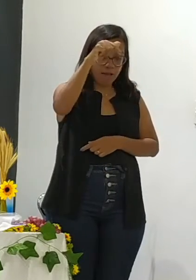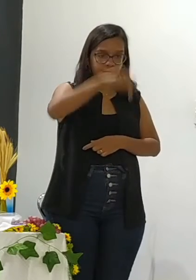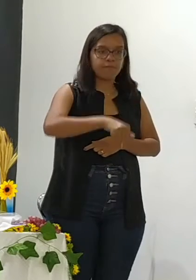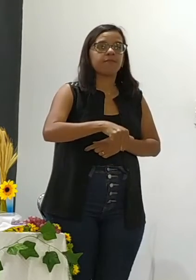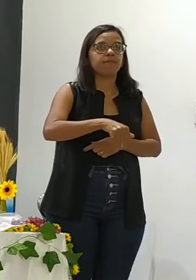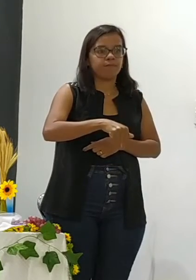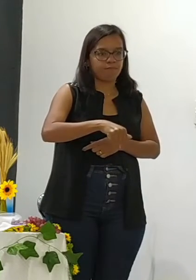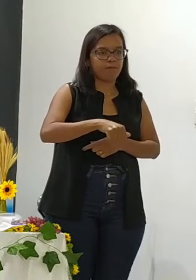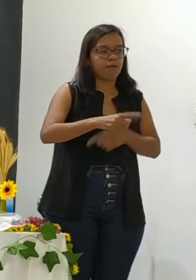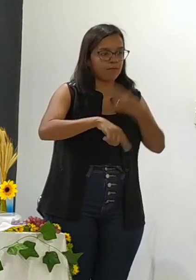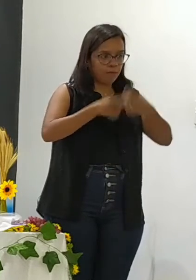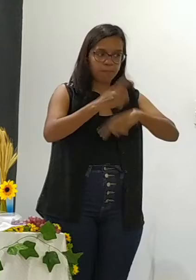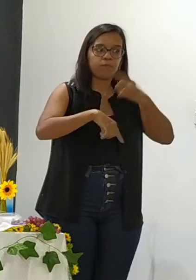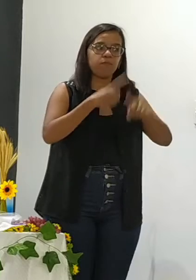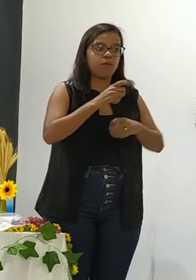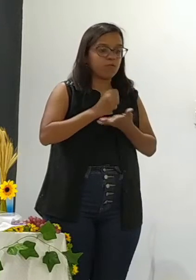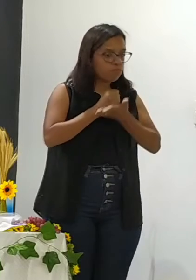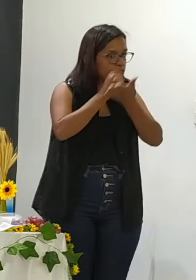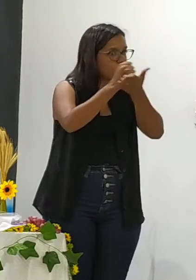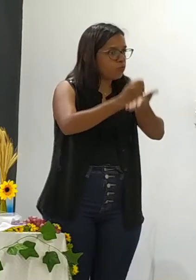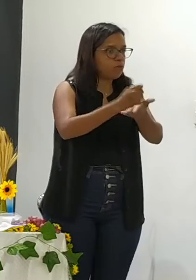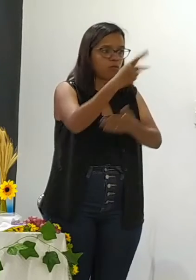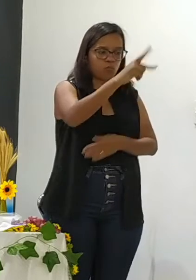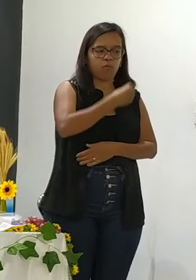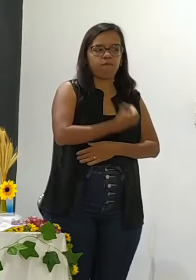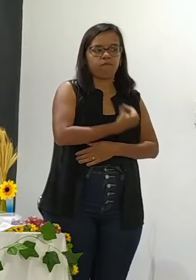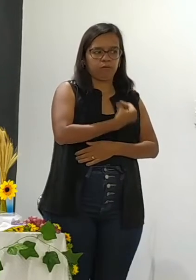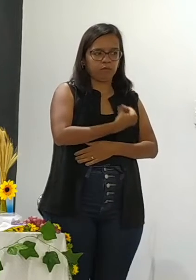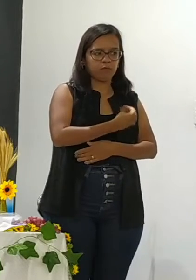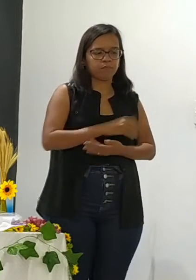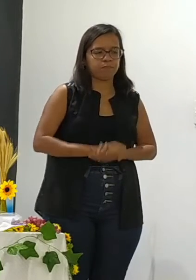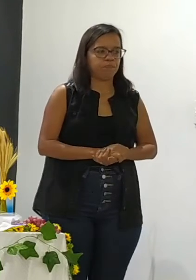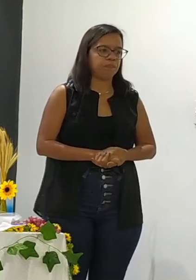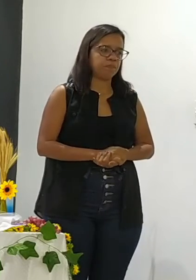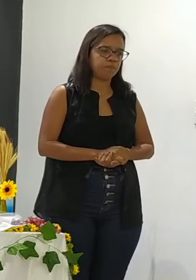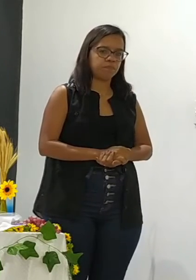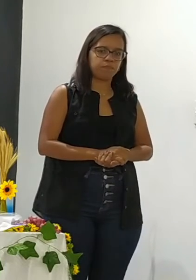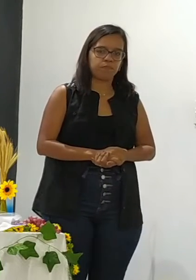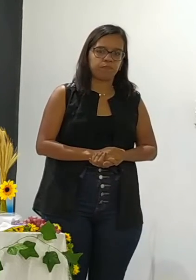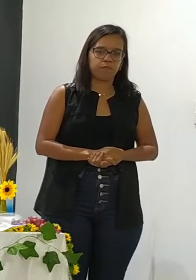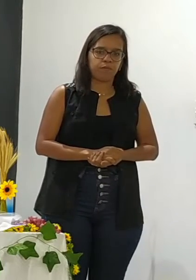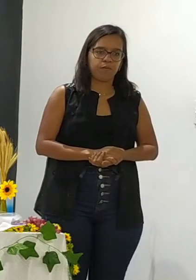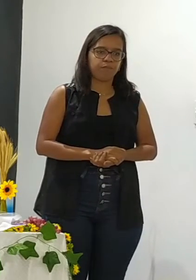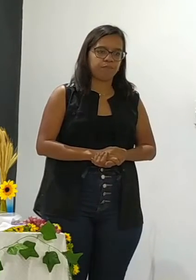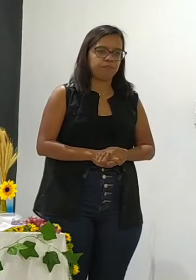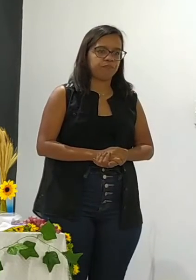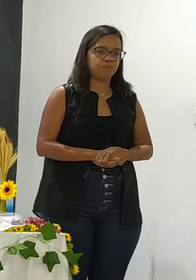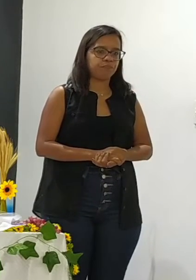Amém? E 3. Quem foge